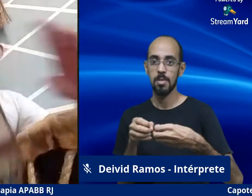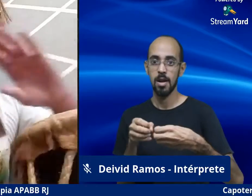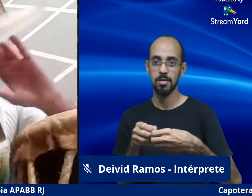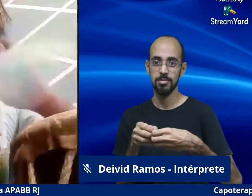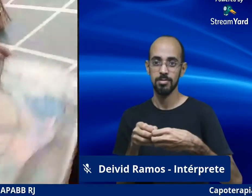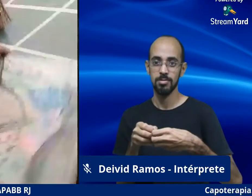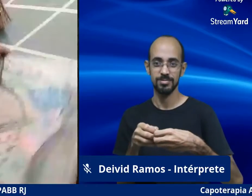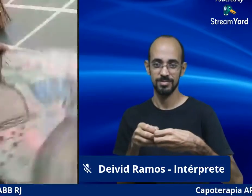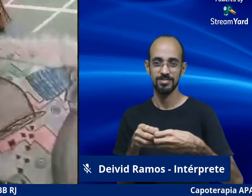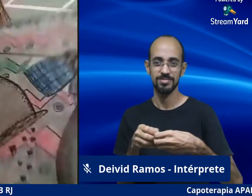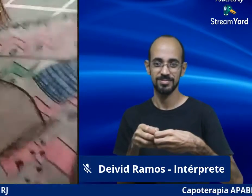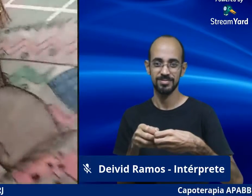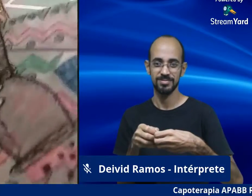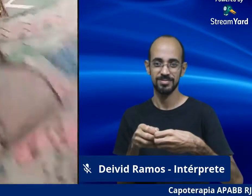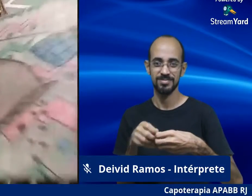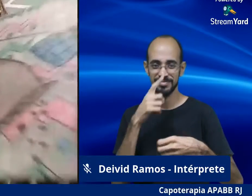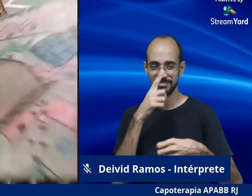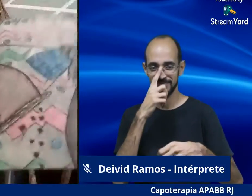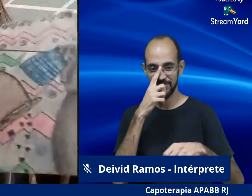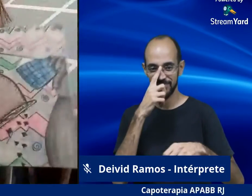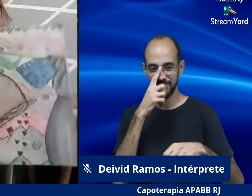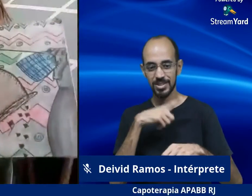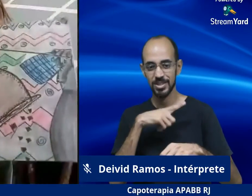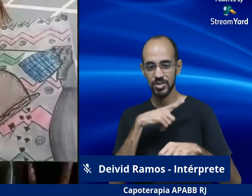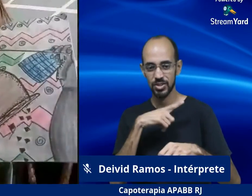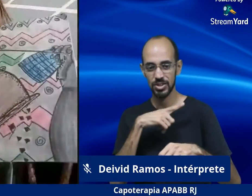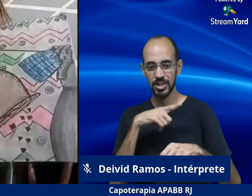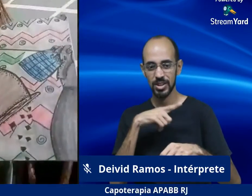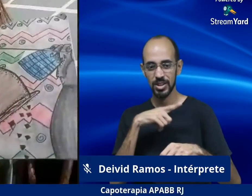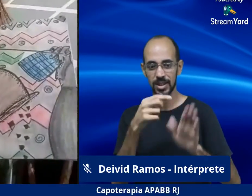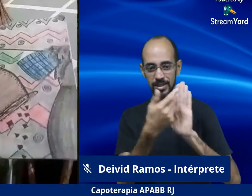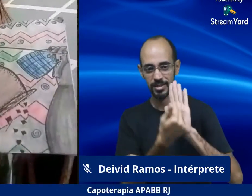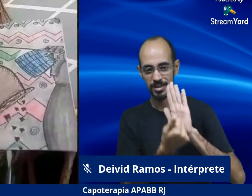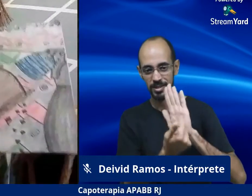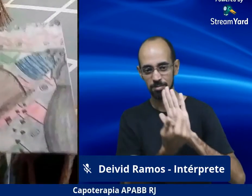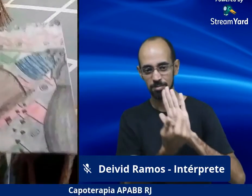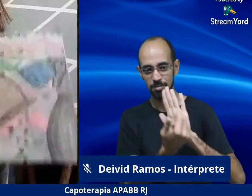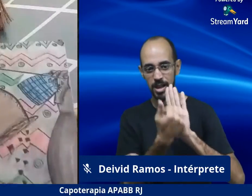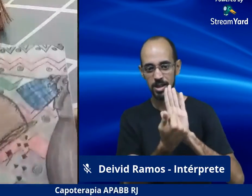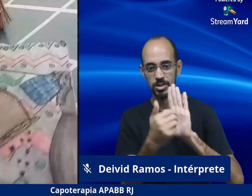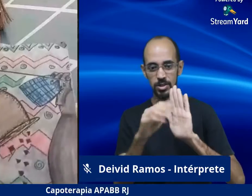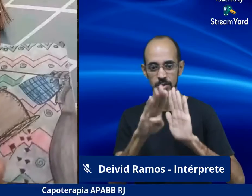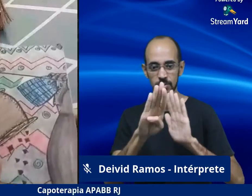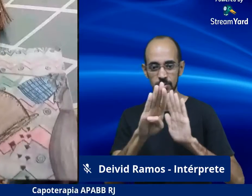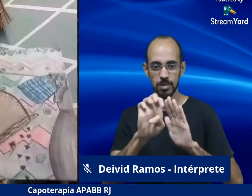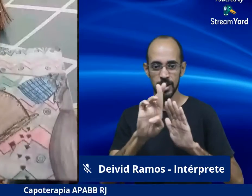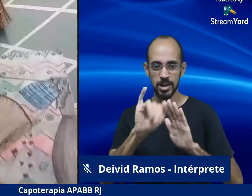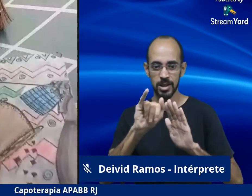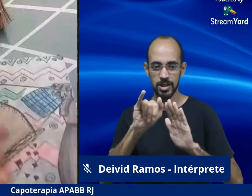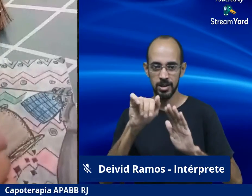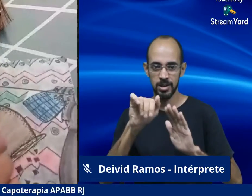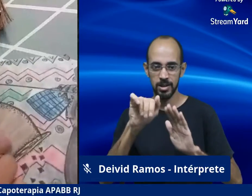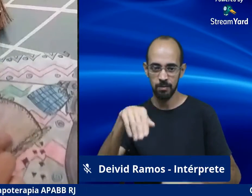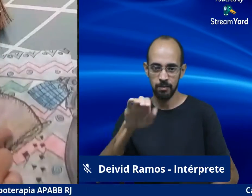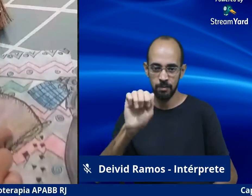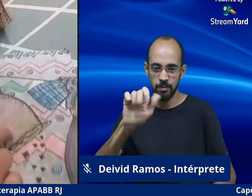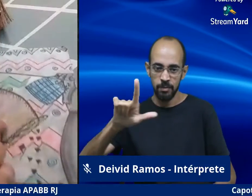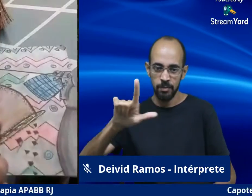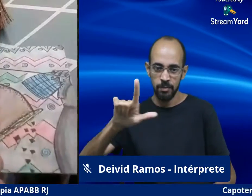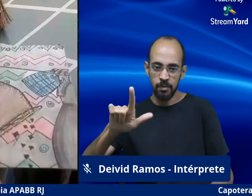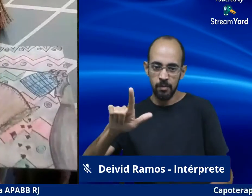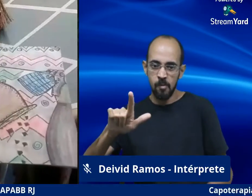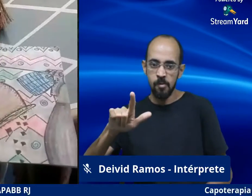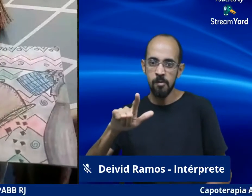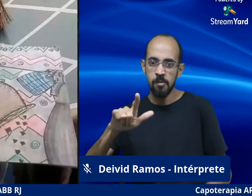gente tem a ilustração do berimbau, que é justamente um berimbau. Isso aqui que parece um